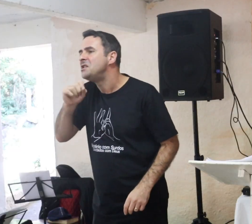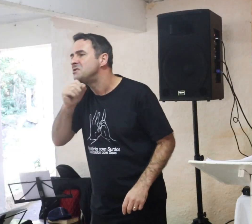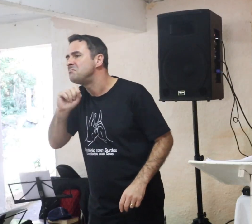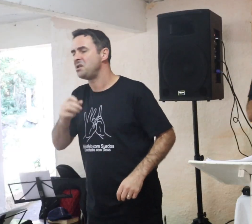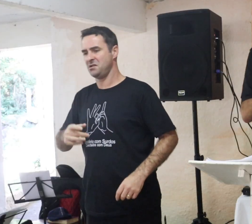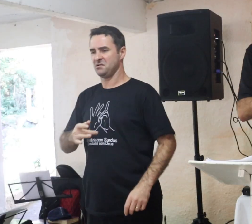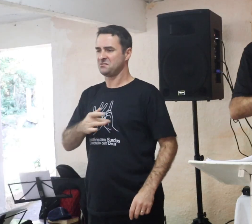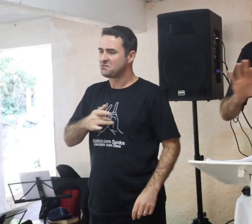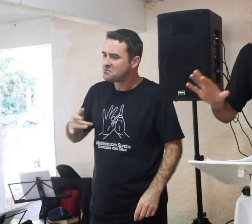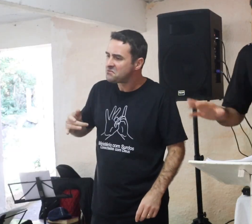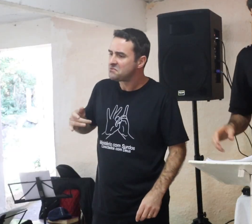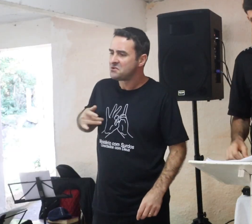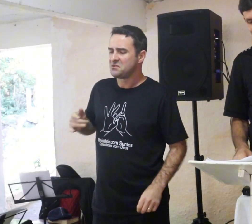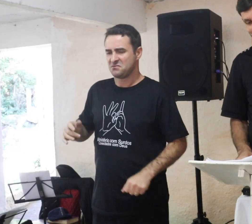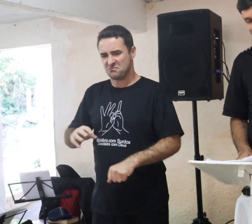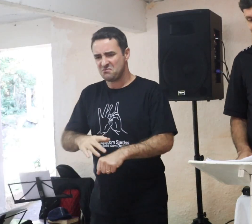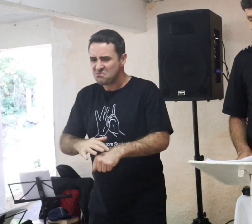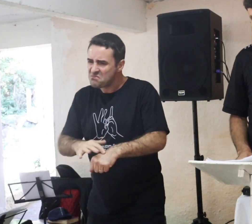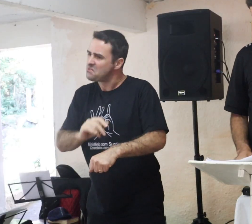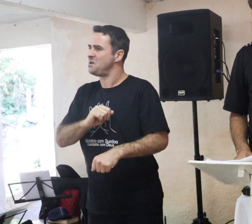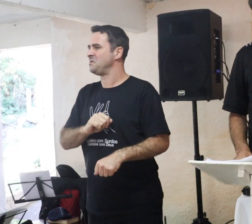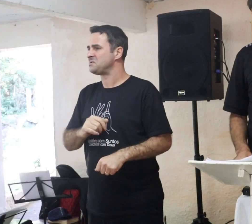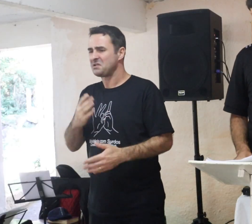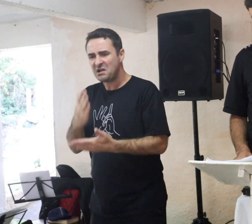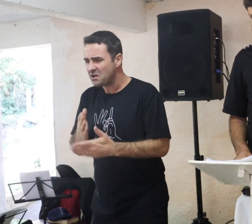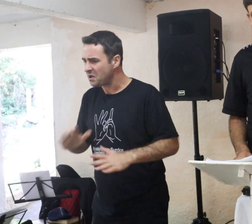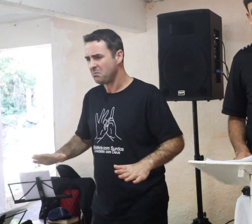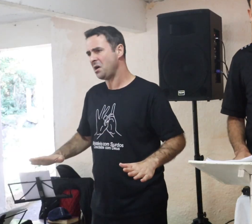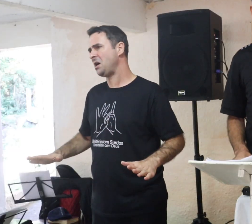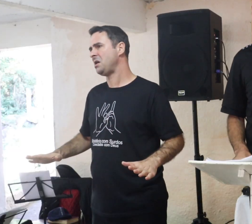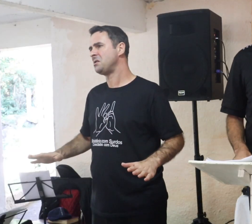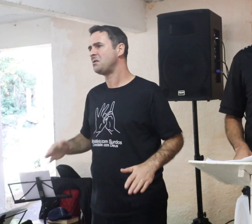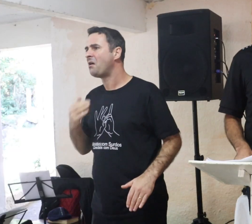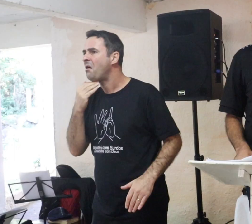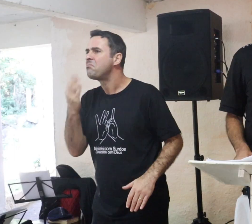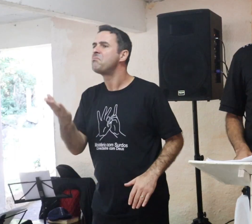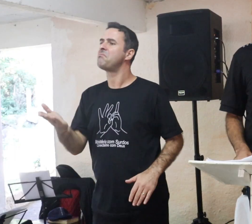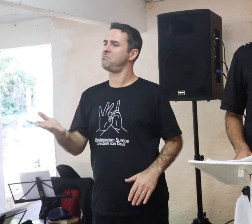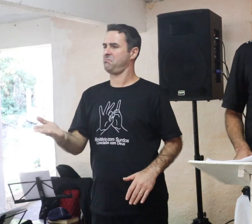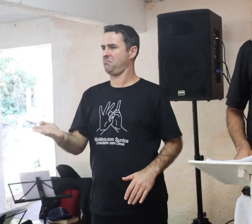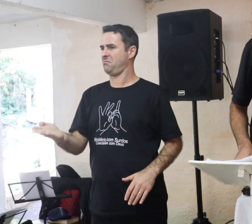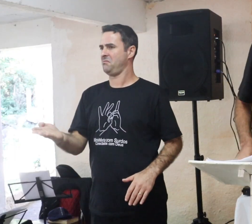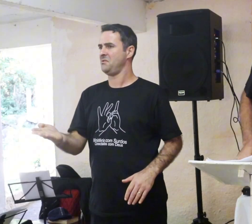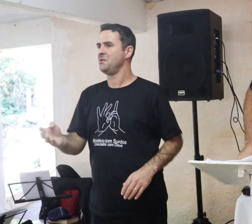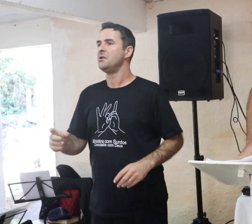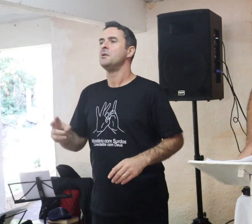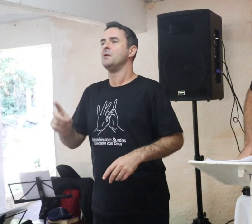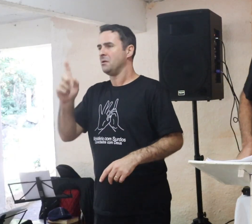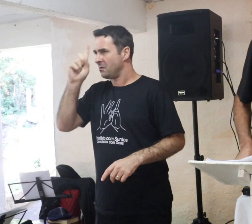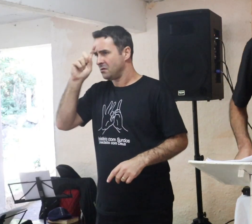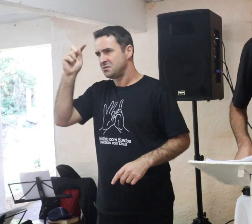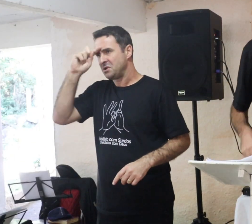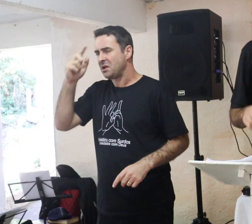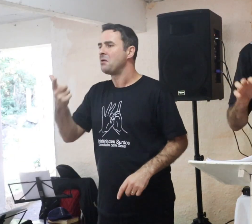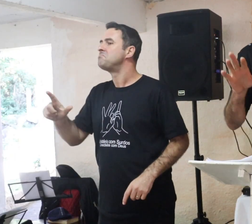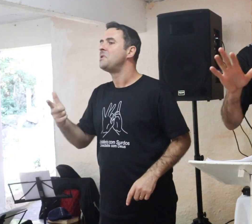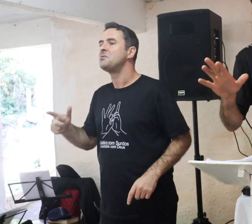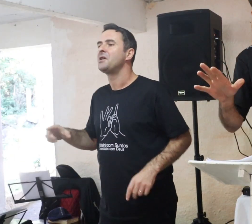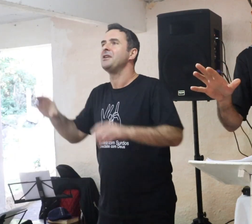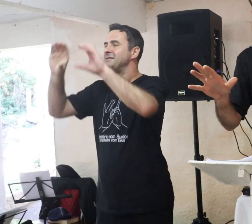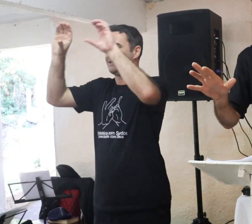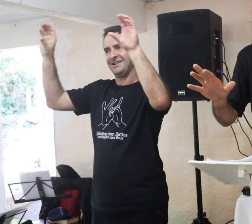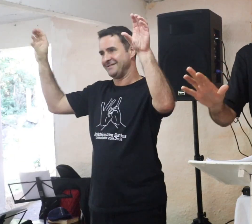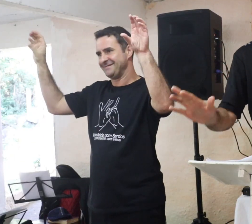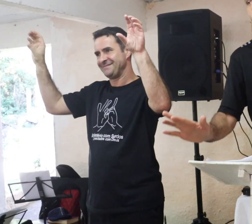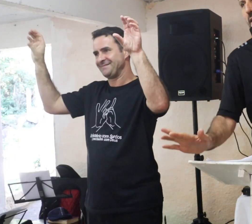isso? Aí vai acabar essa história. No reino de Deus não haverão hospitais. Olha só, quem